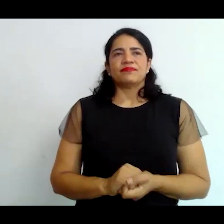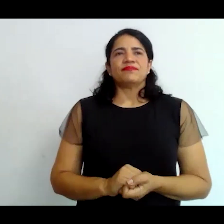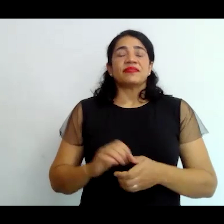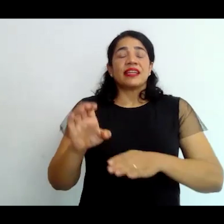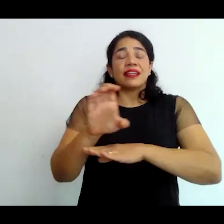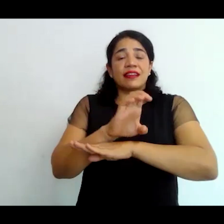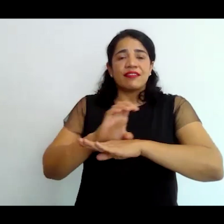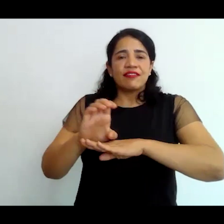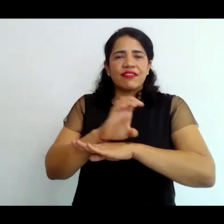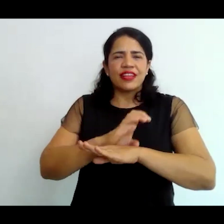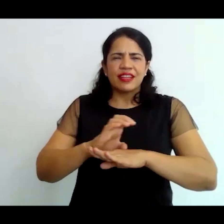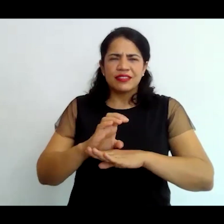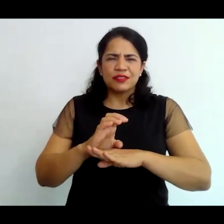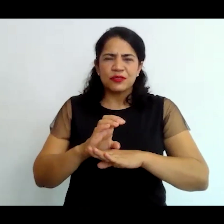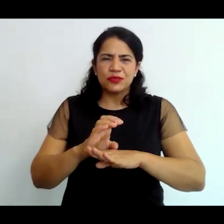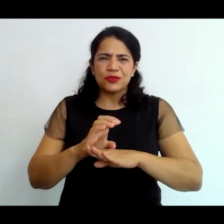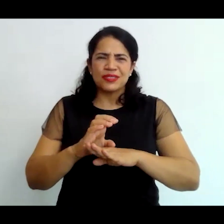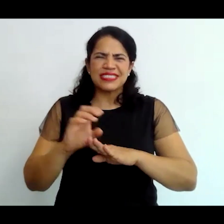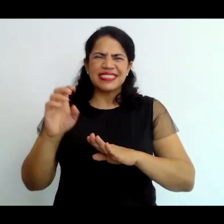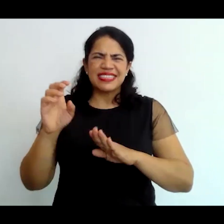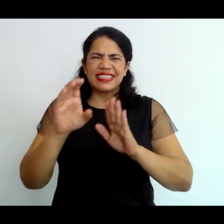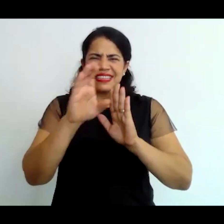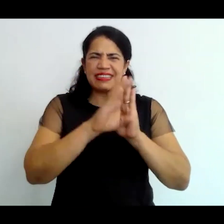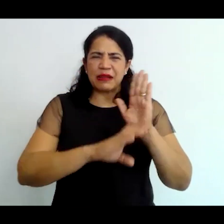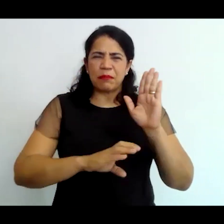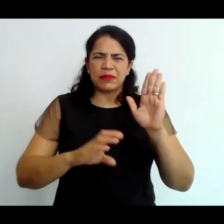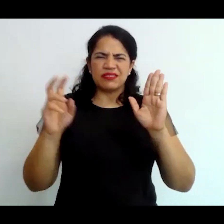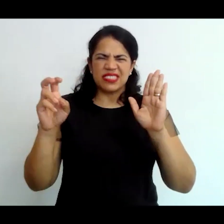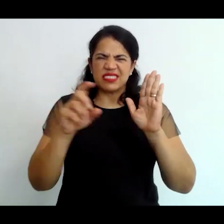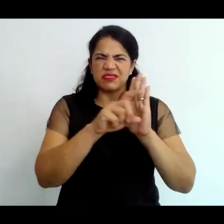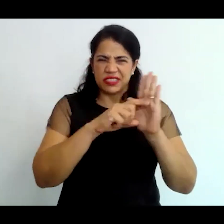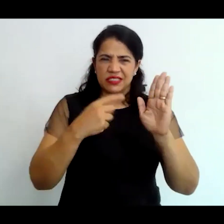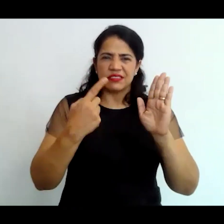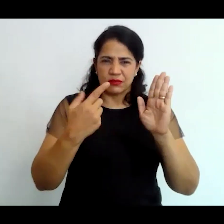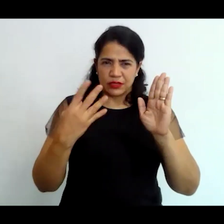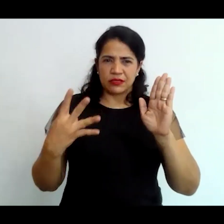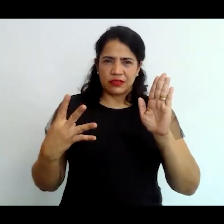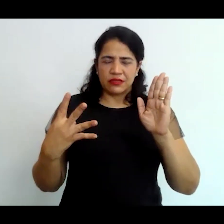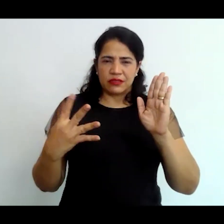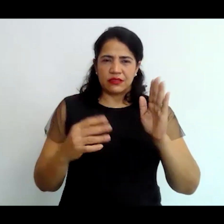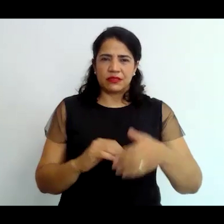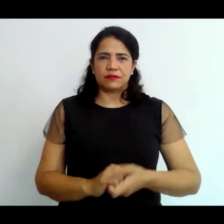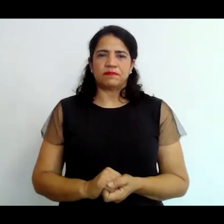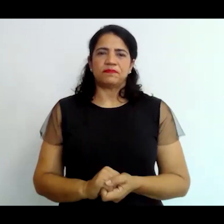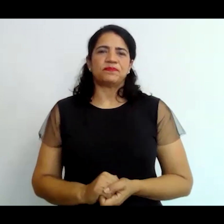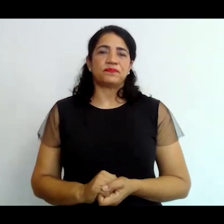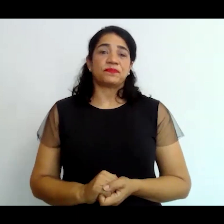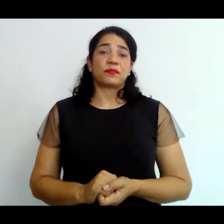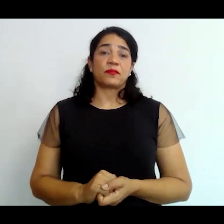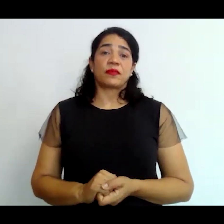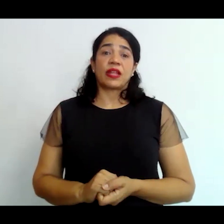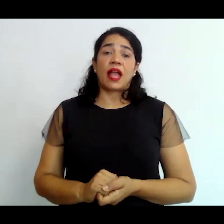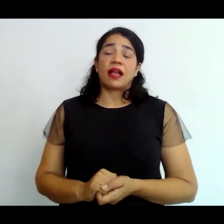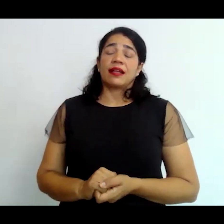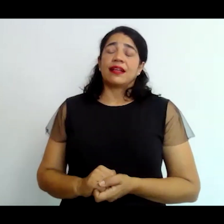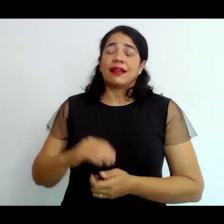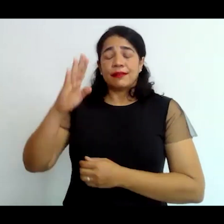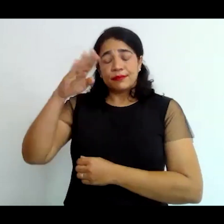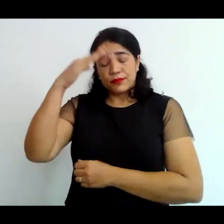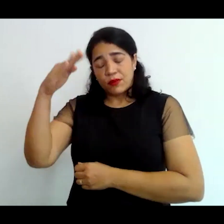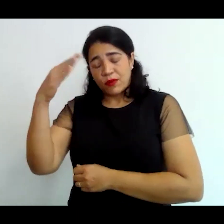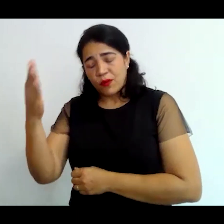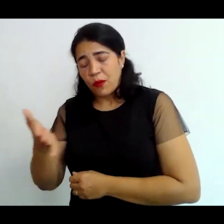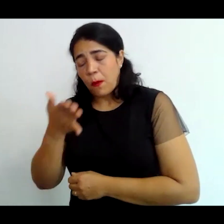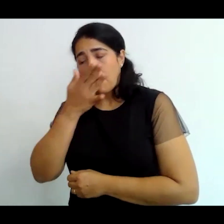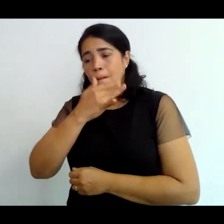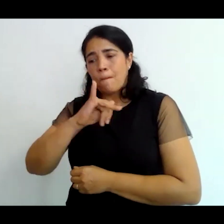Senhor, pois isto é justo. Honra a teu pai e a tua mãe, que é o primeiro mandamento com promessa, para que te vá bem e seja